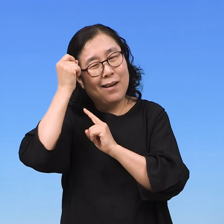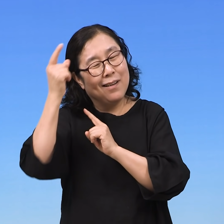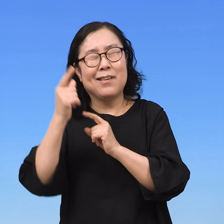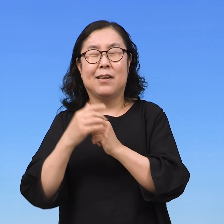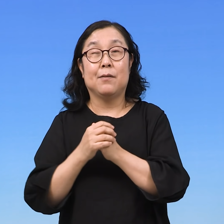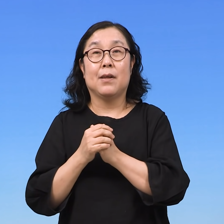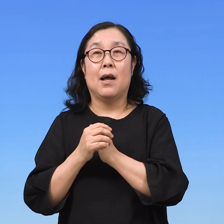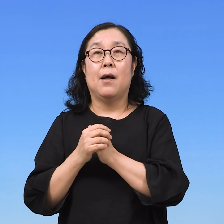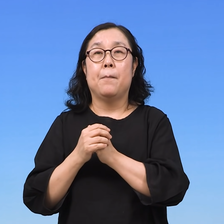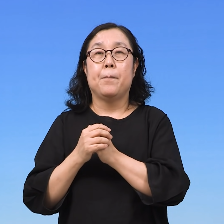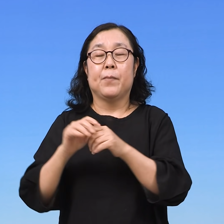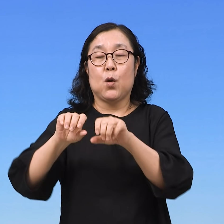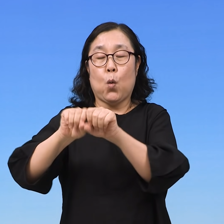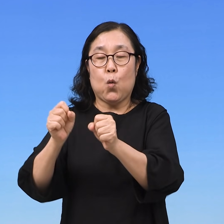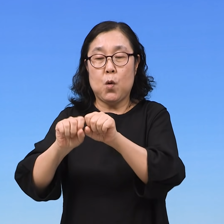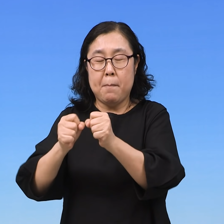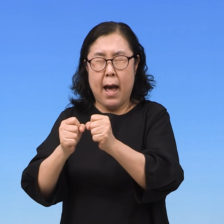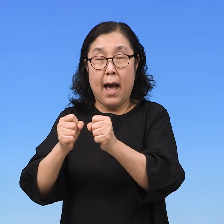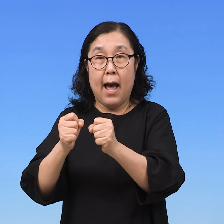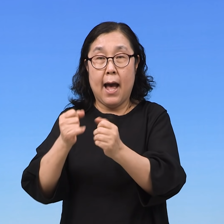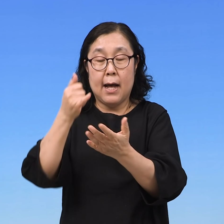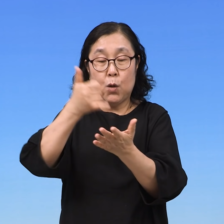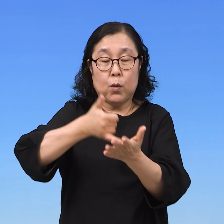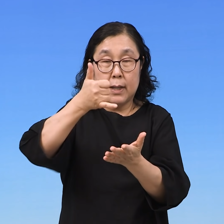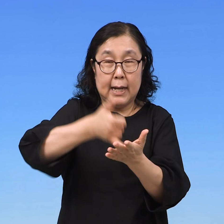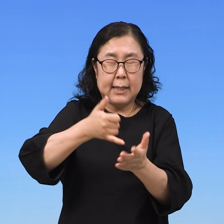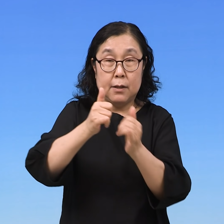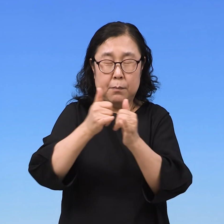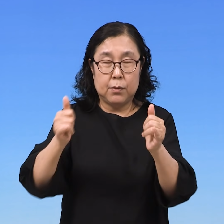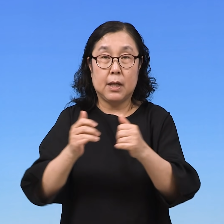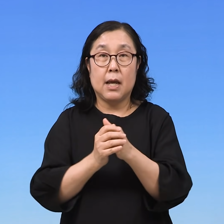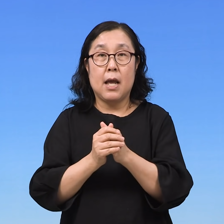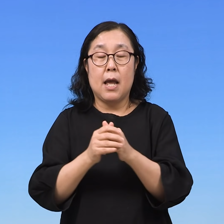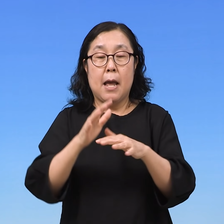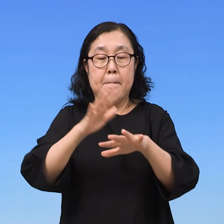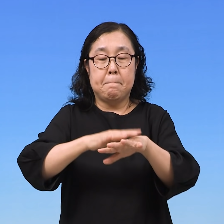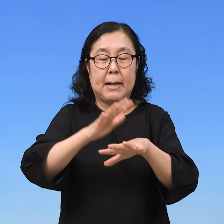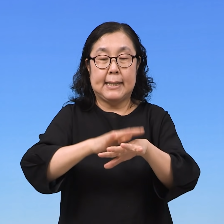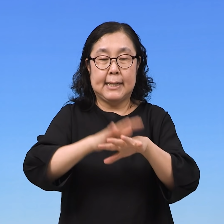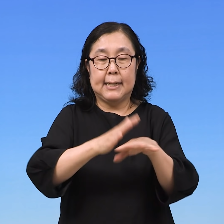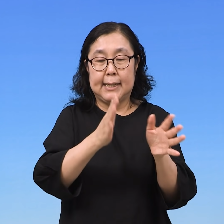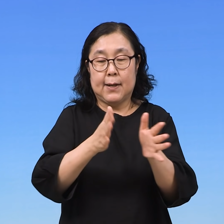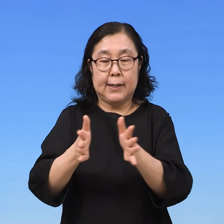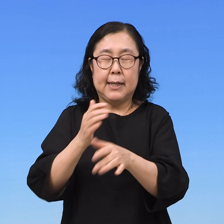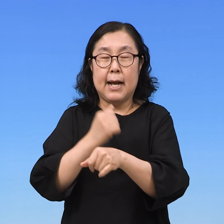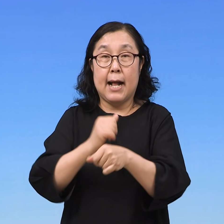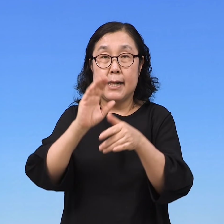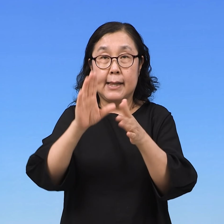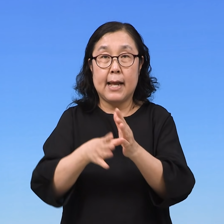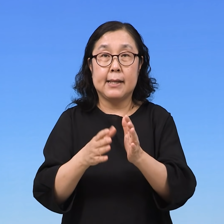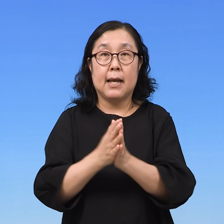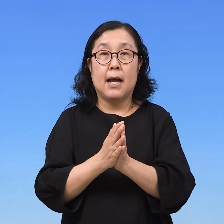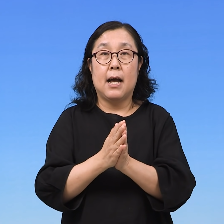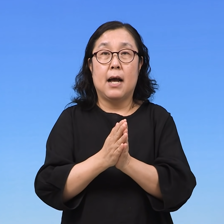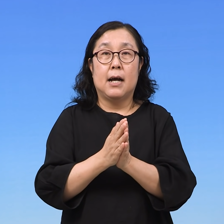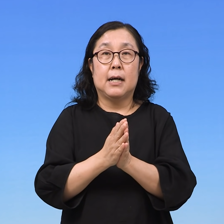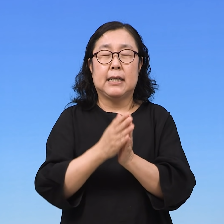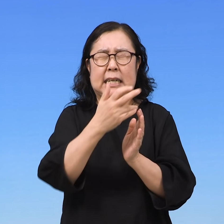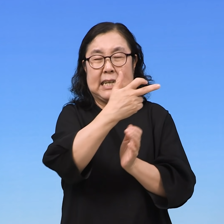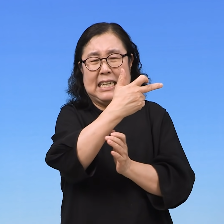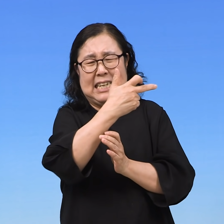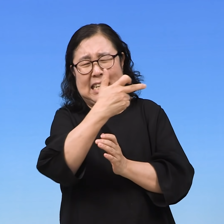독특했습니다. 이제 고구마 농사하시는 이분이 이제 밭을 정리하면서 막